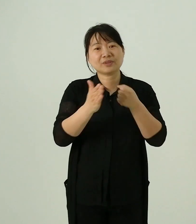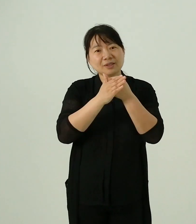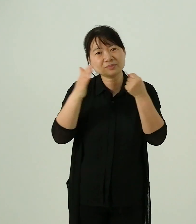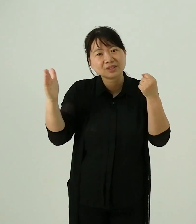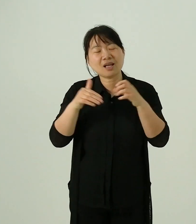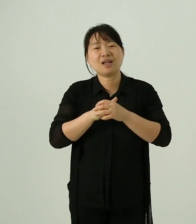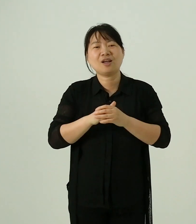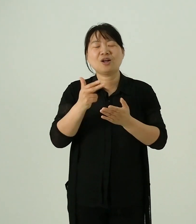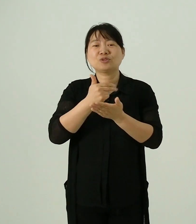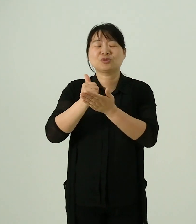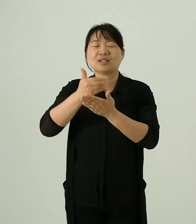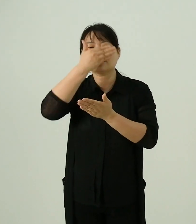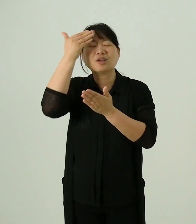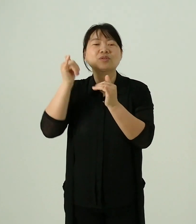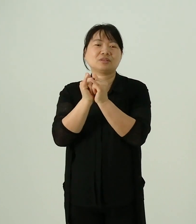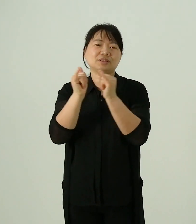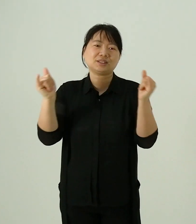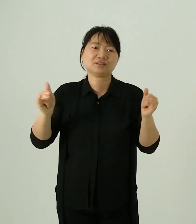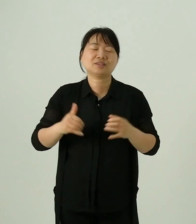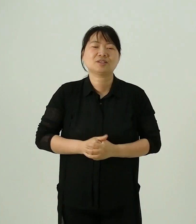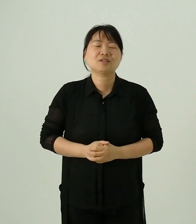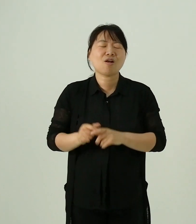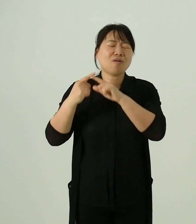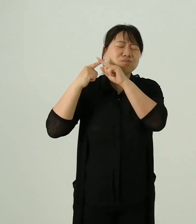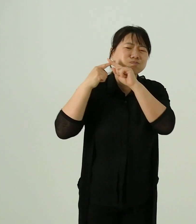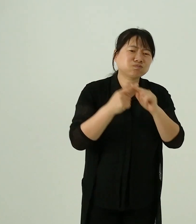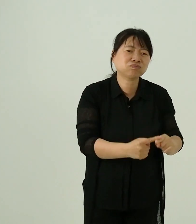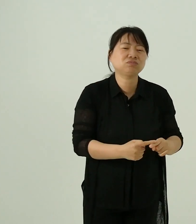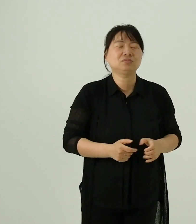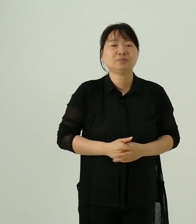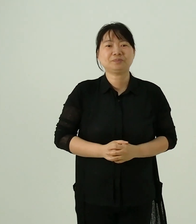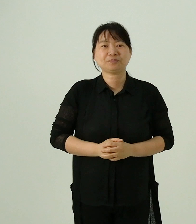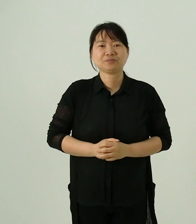그래서 주의 청년들은 무조건